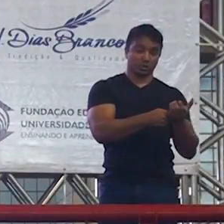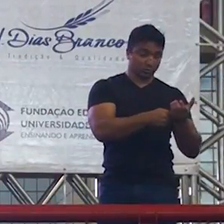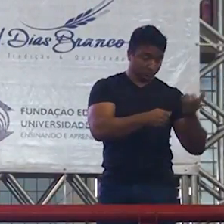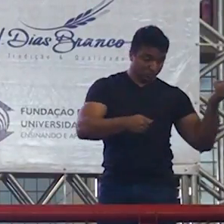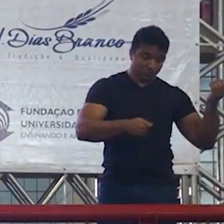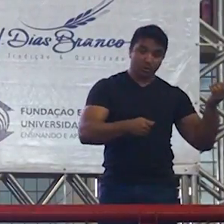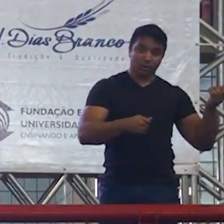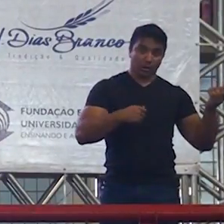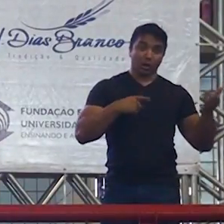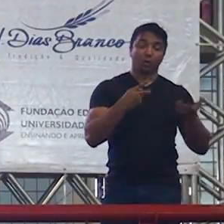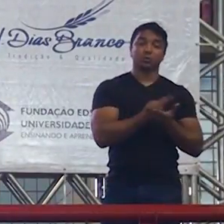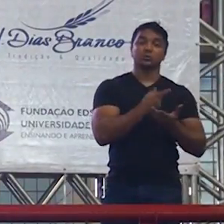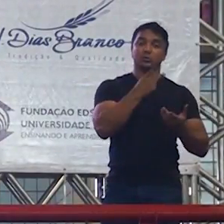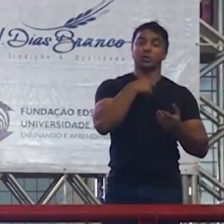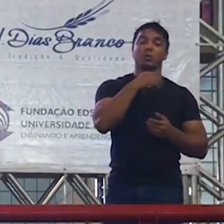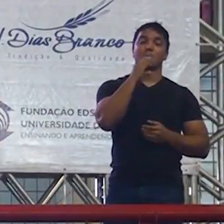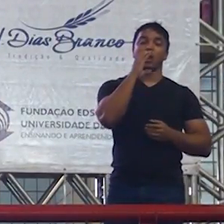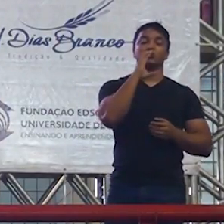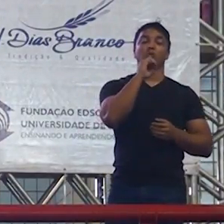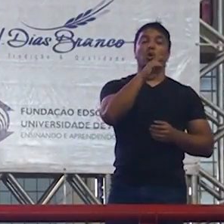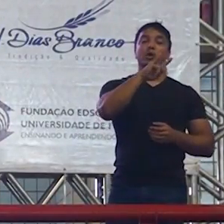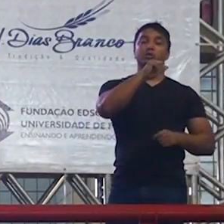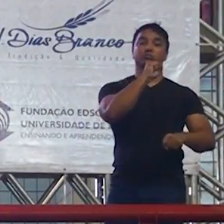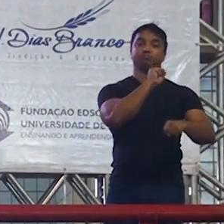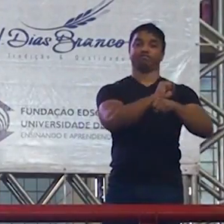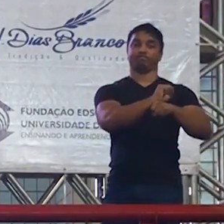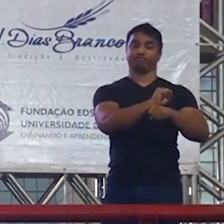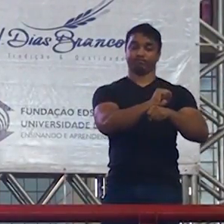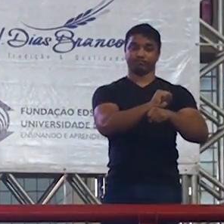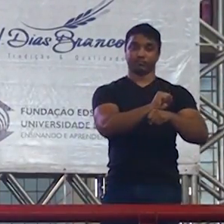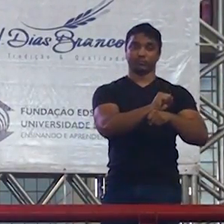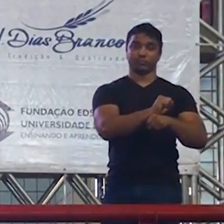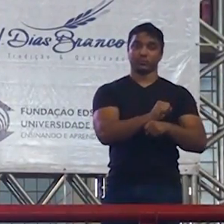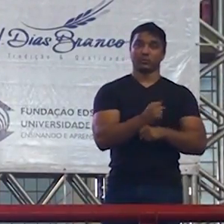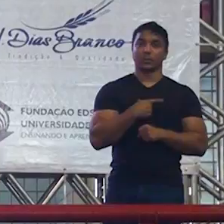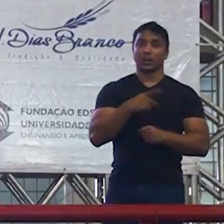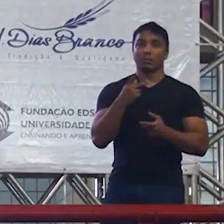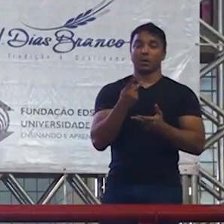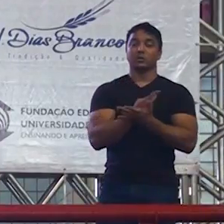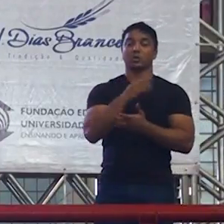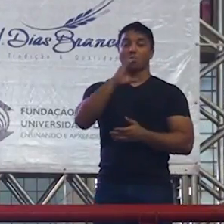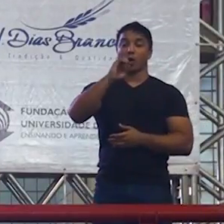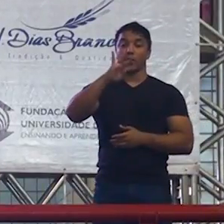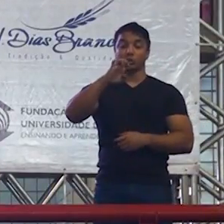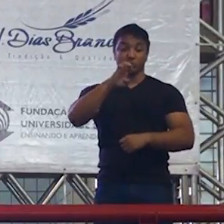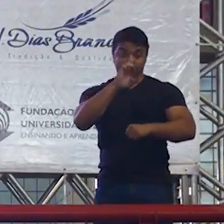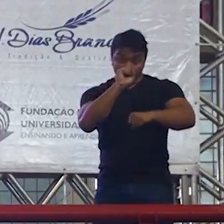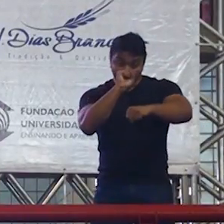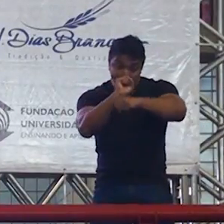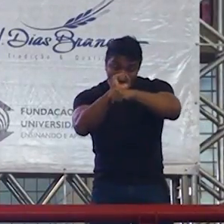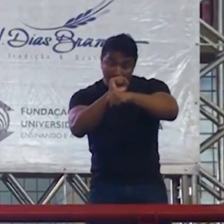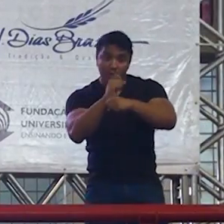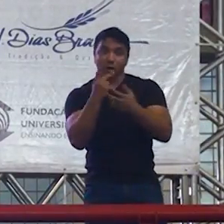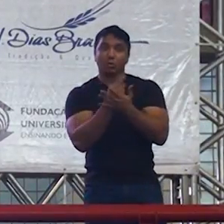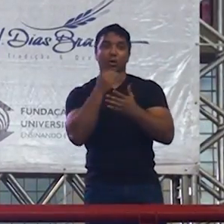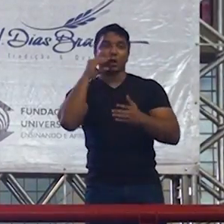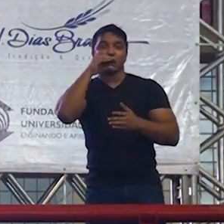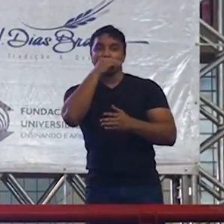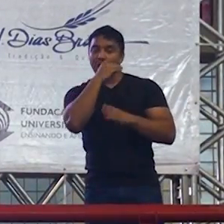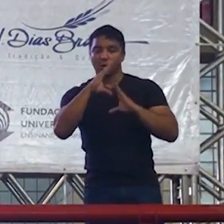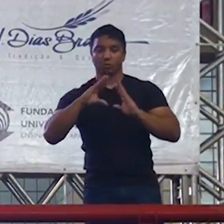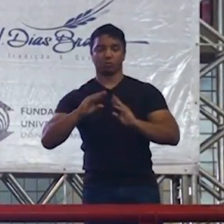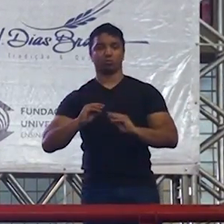deixa de ter corrente elétrica indo da tomada até o celular. Cessa a corrente elétrica, acaba o